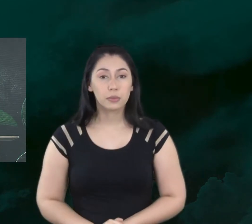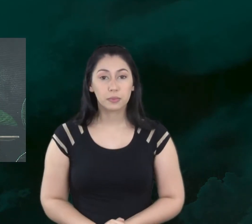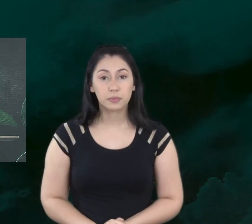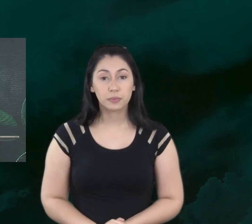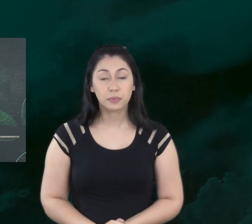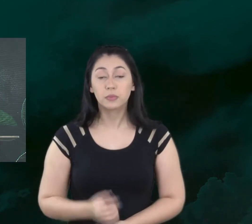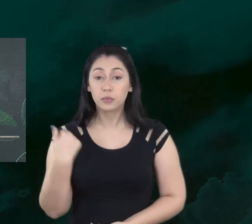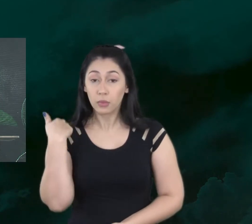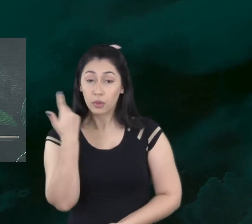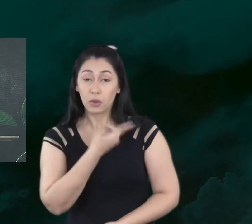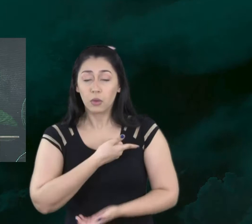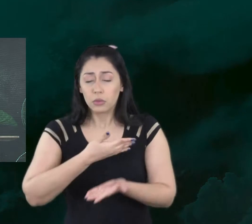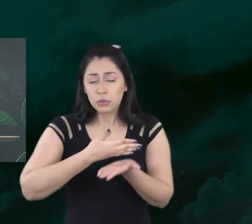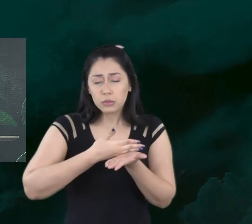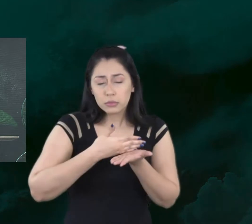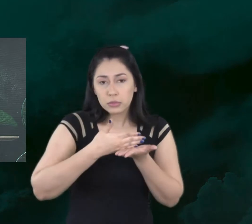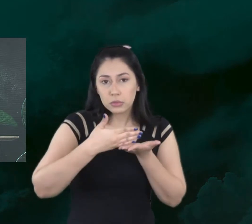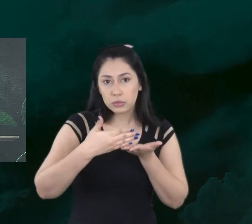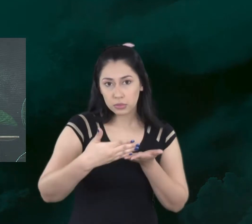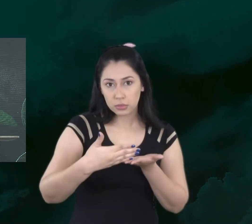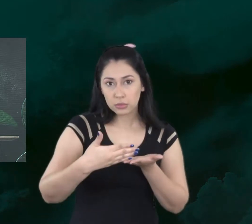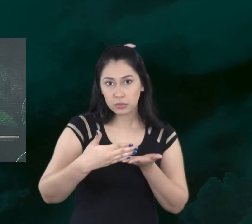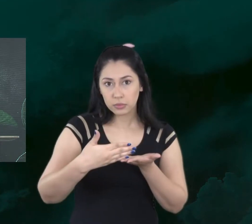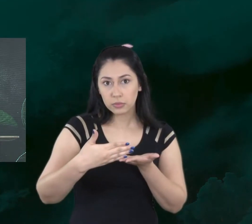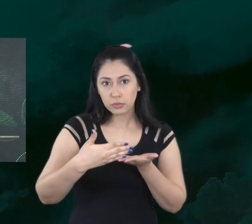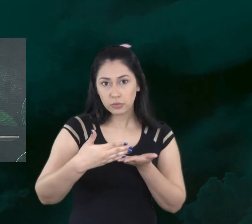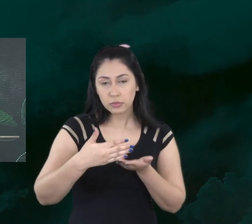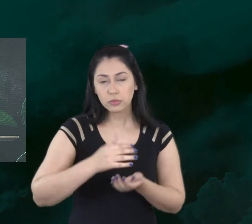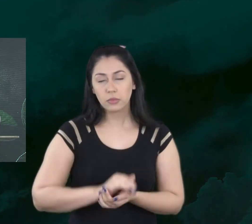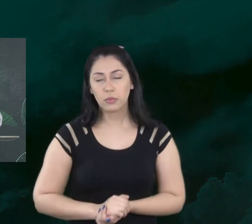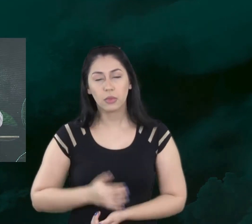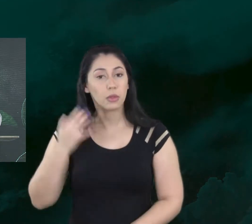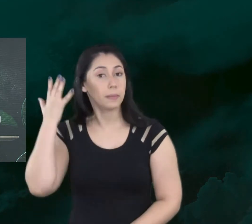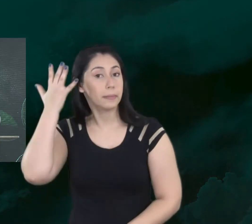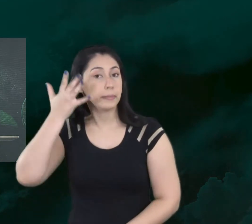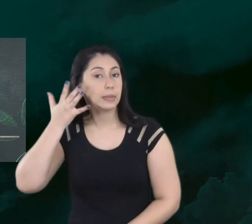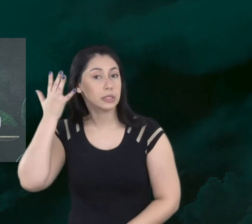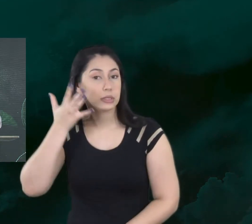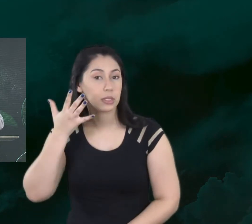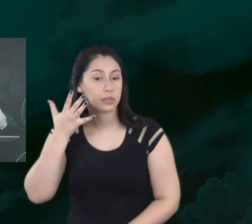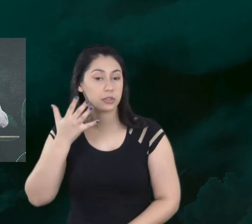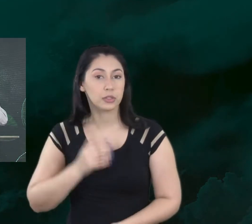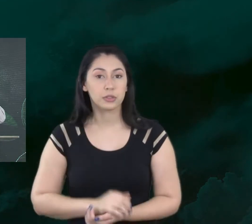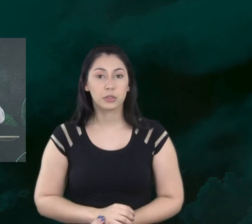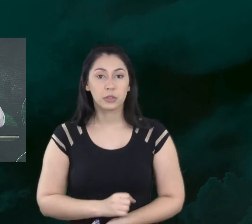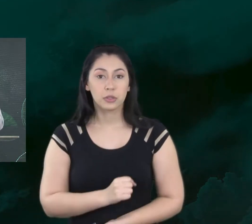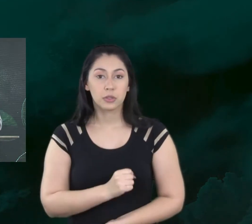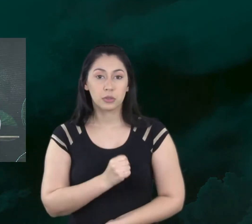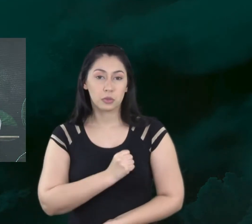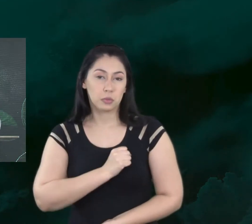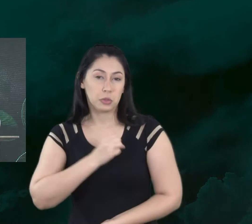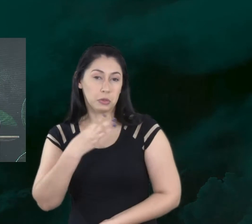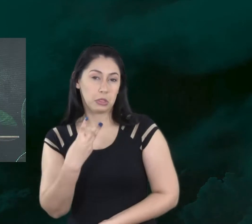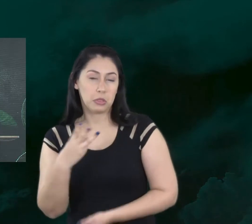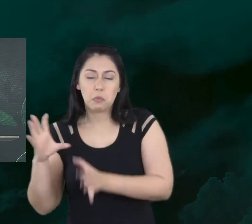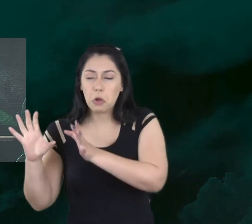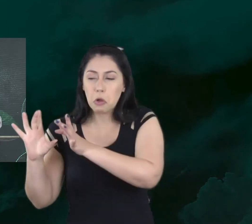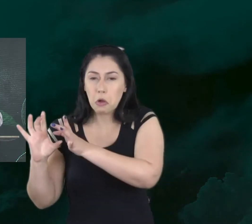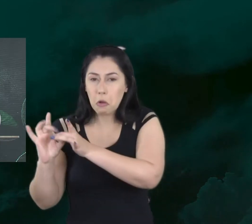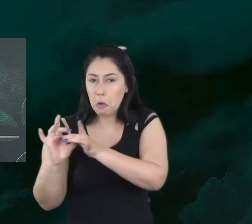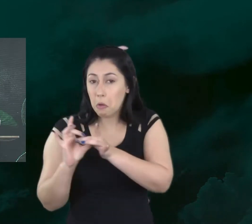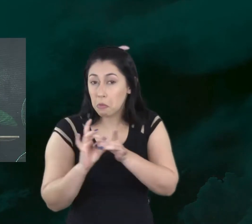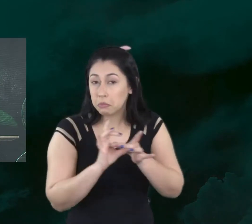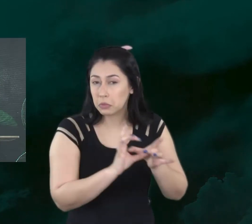nós começamos, né, a mensagem 3 com a contextualização